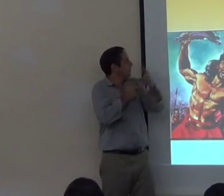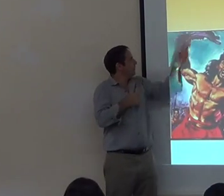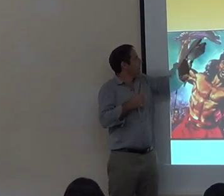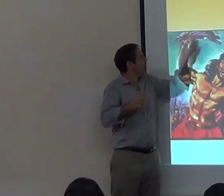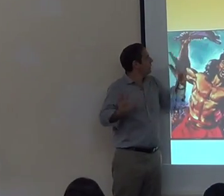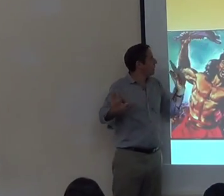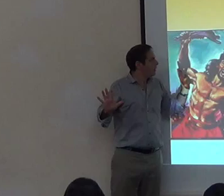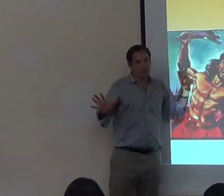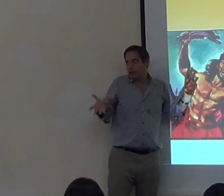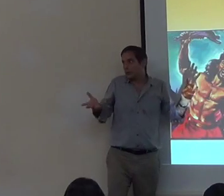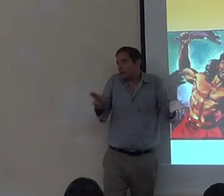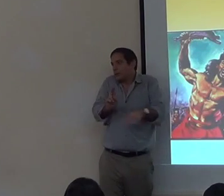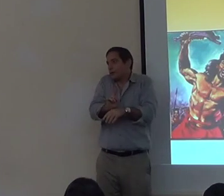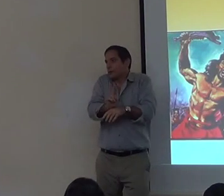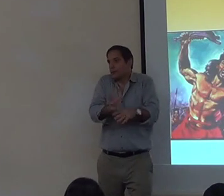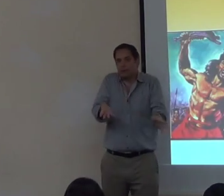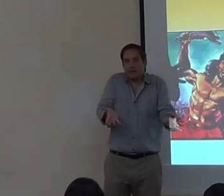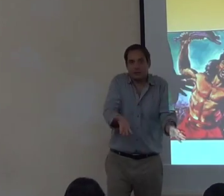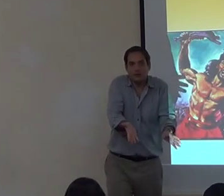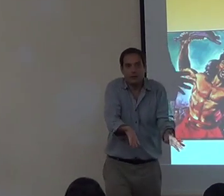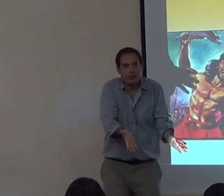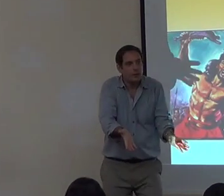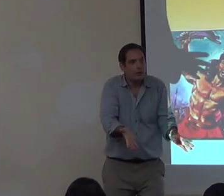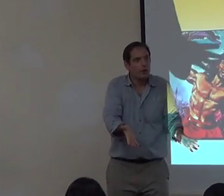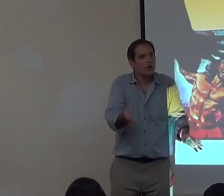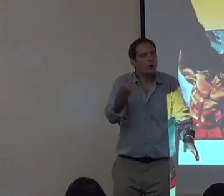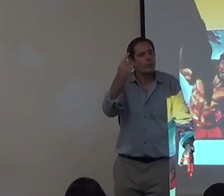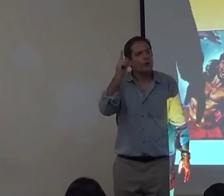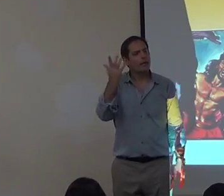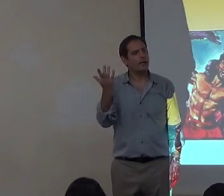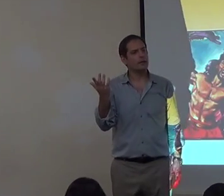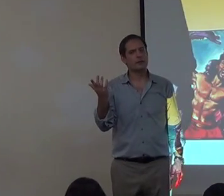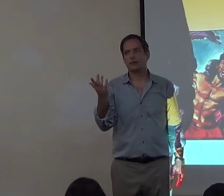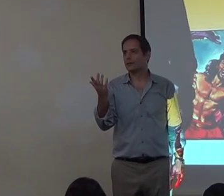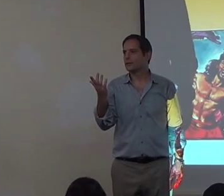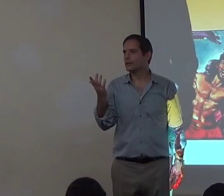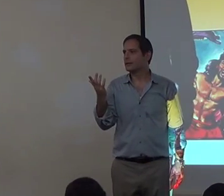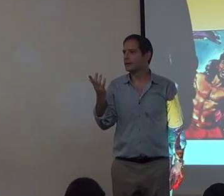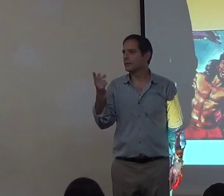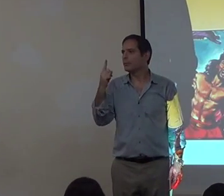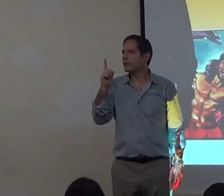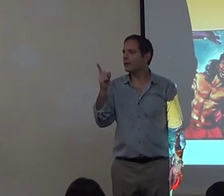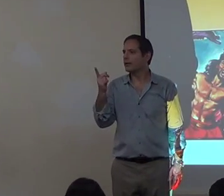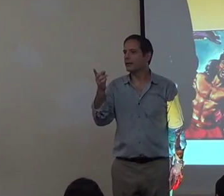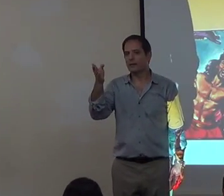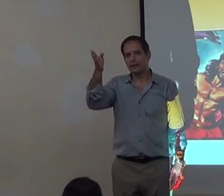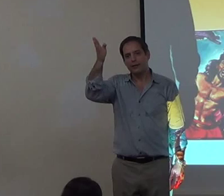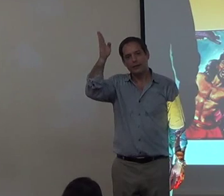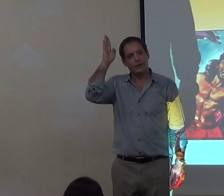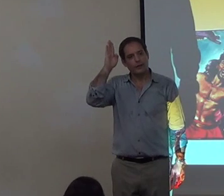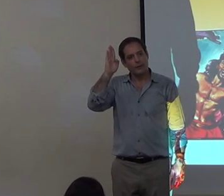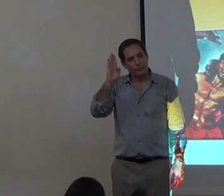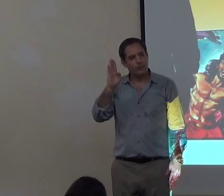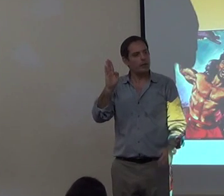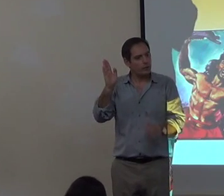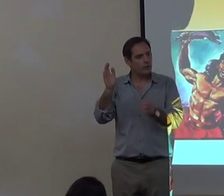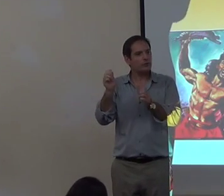Un hueso. Bueno, voy a usar esto. ¿Por qué? ¿Por qué?